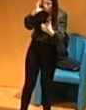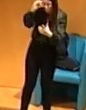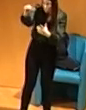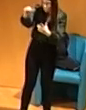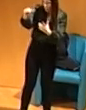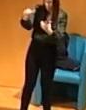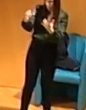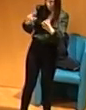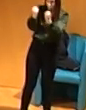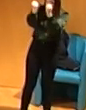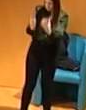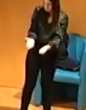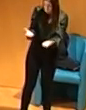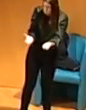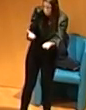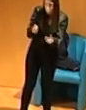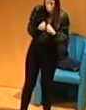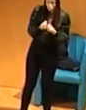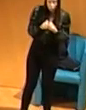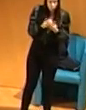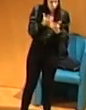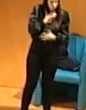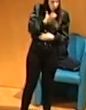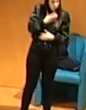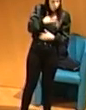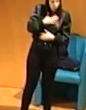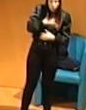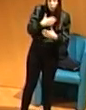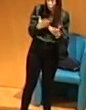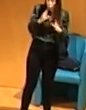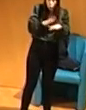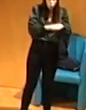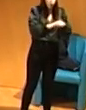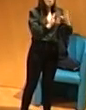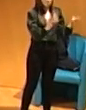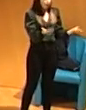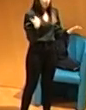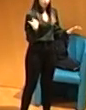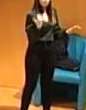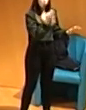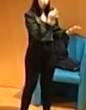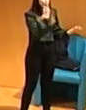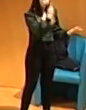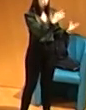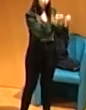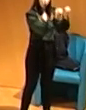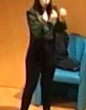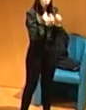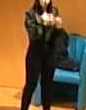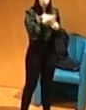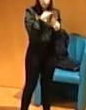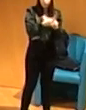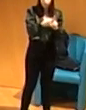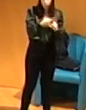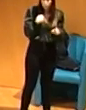certains. On a touché du doigt ce que la compétence pouvait apporter. Je suis depuis toujours obsédée par la communication de